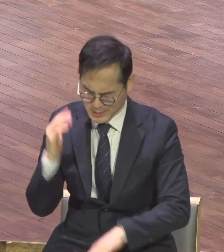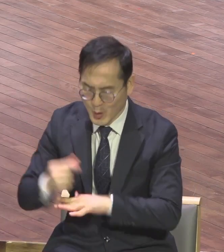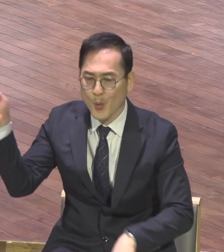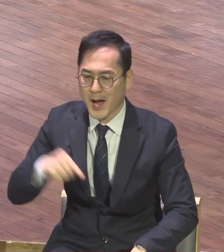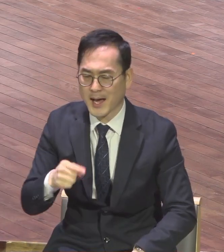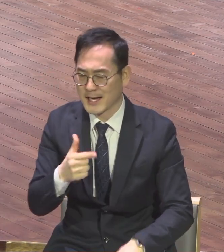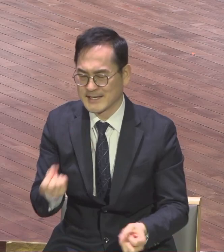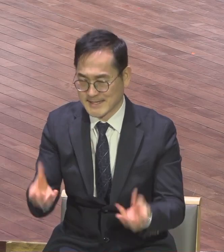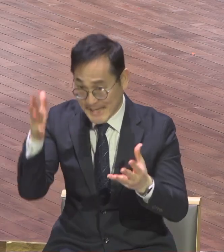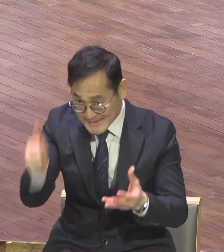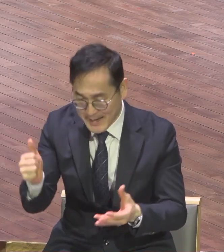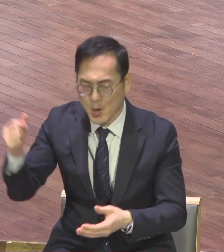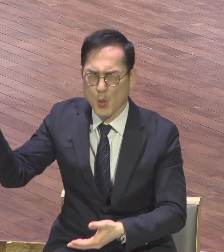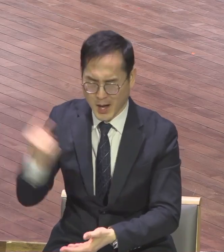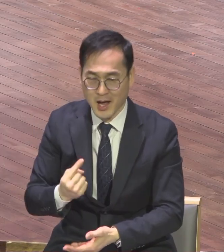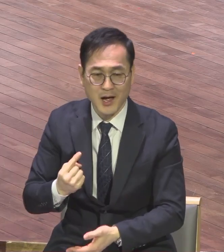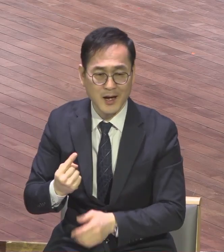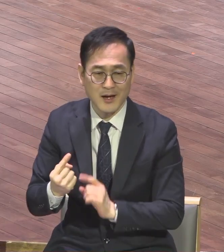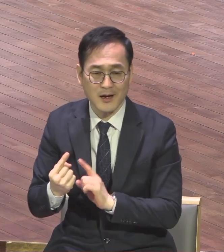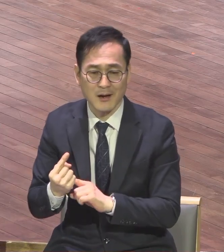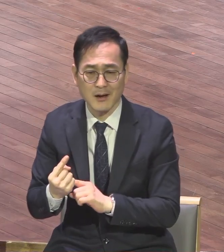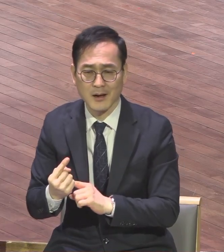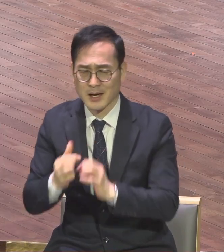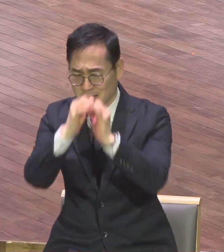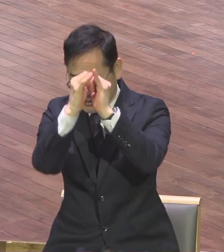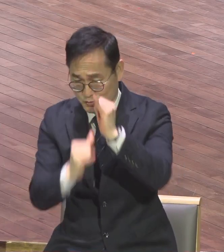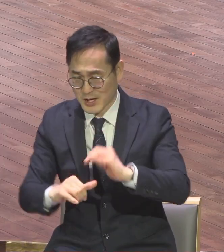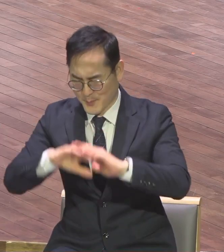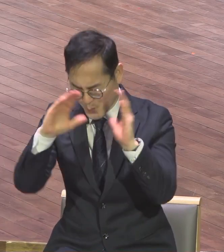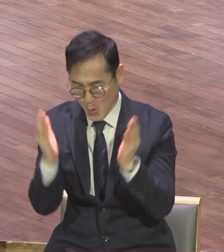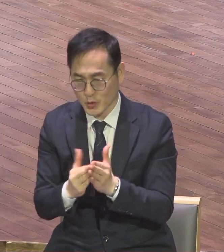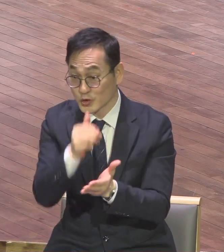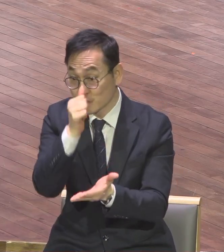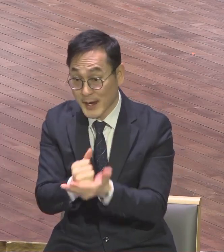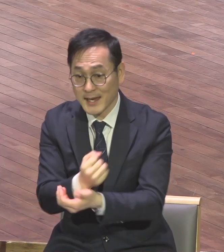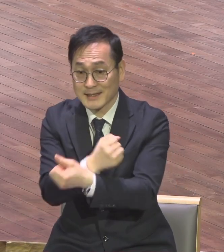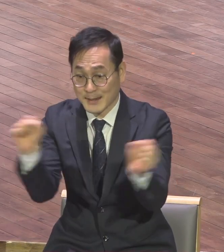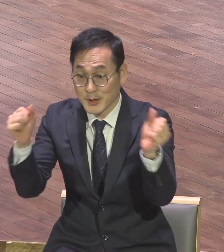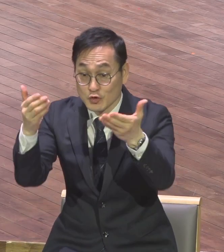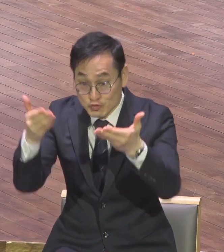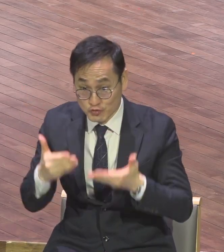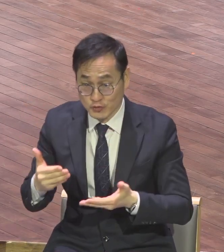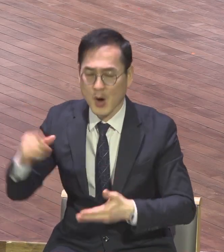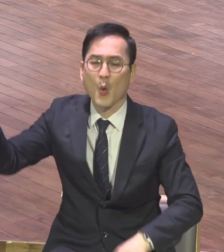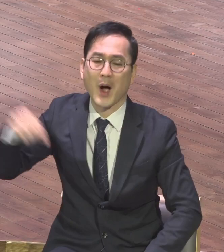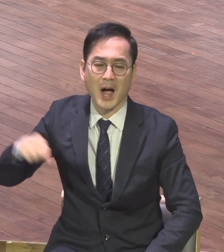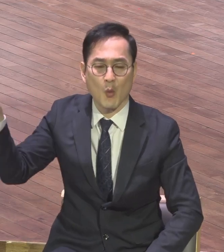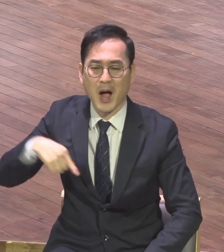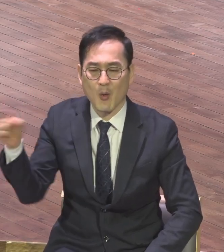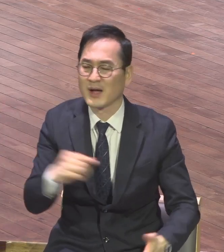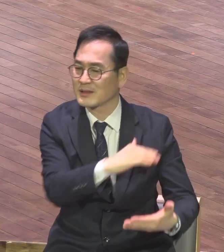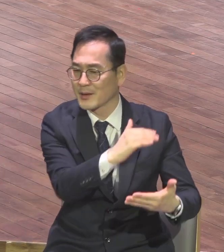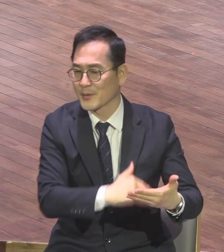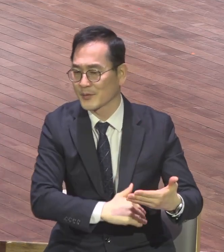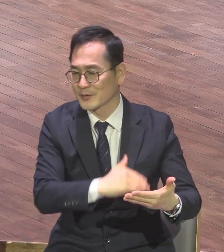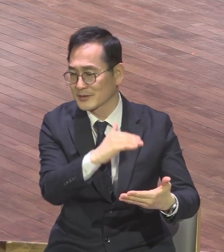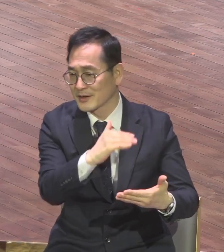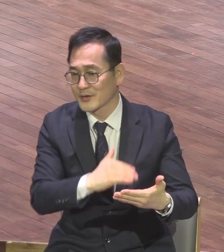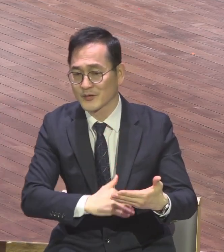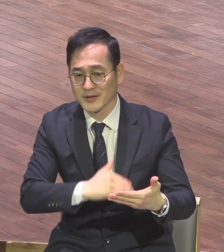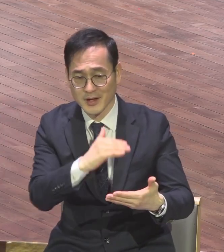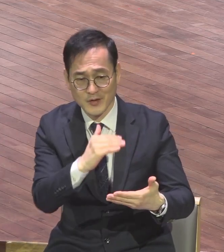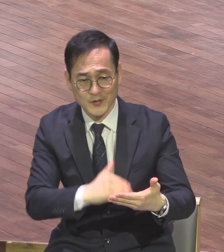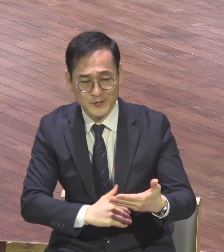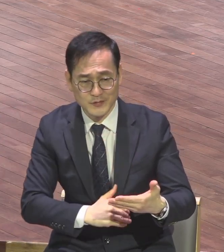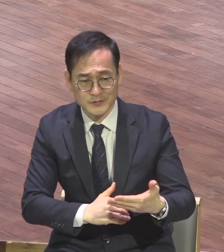제사장이 완전한 제사로 인류의 모든 죄를 사할 것이라는 말씀이에요. 선지자들이 오랜 시간 하나님 만나는